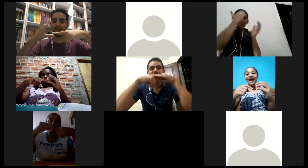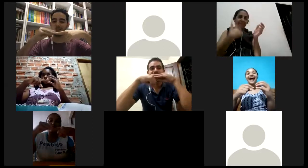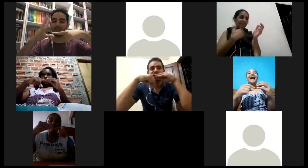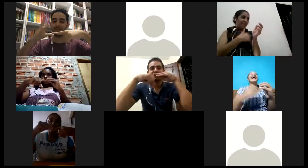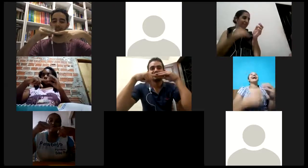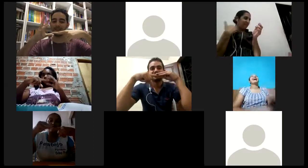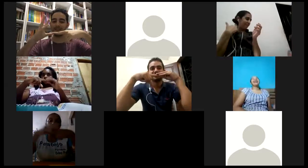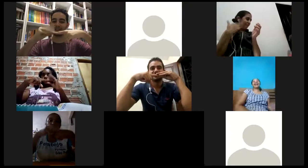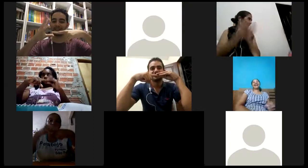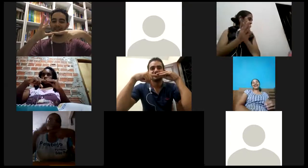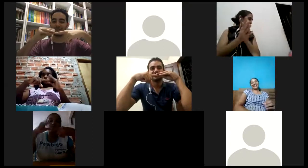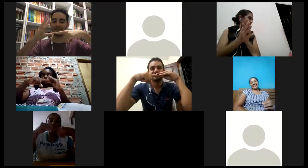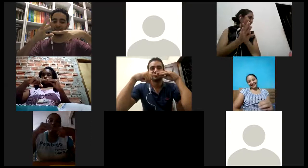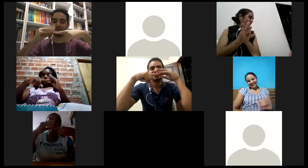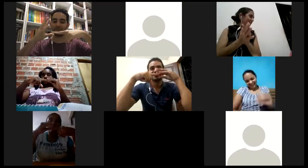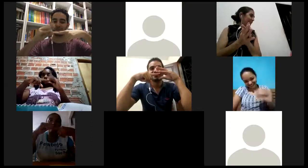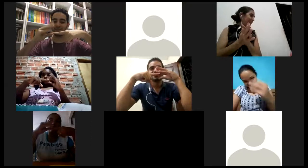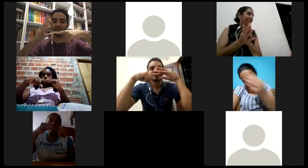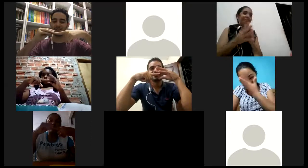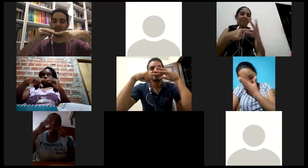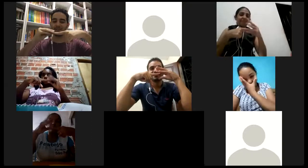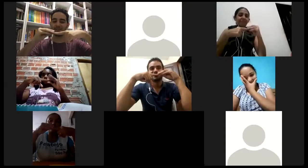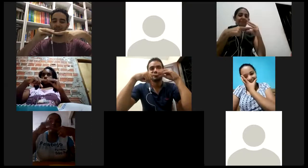Tem que ser assim.